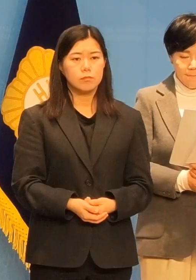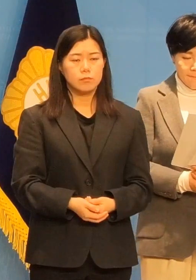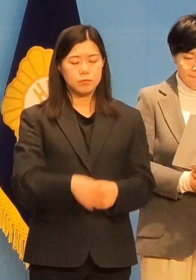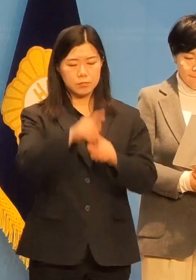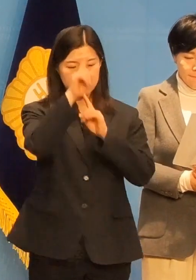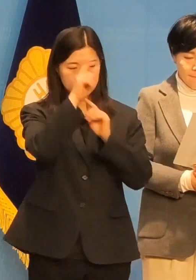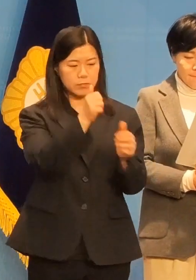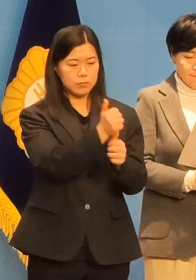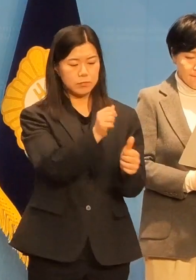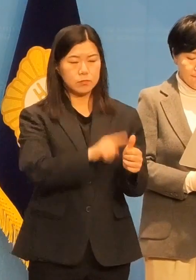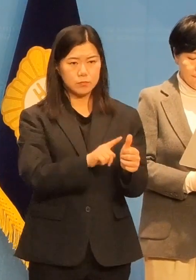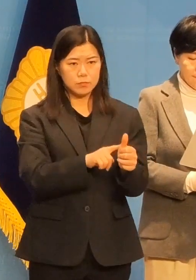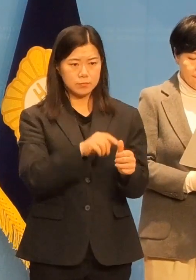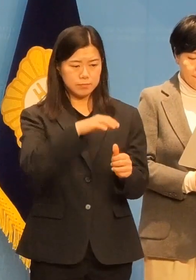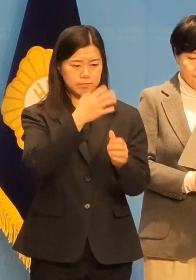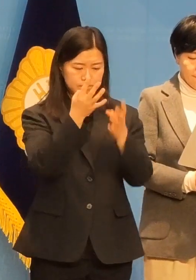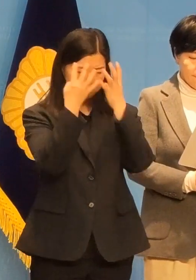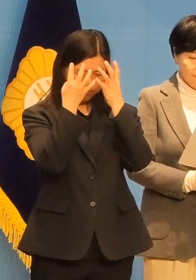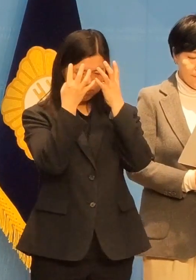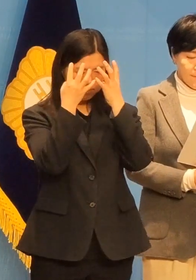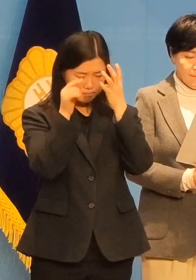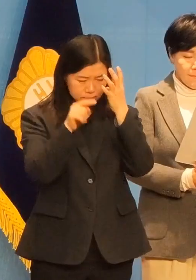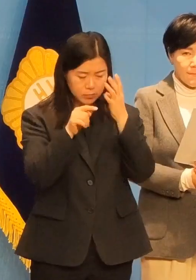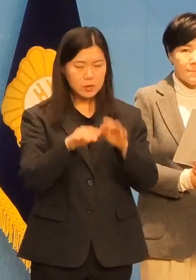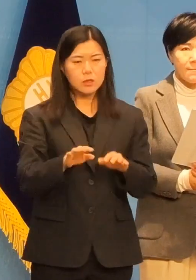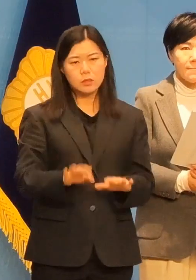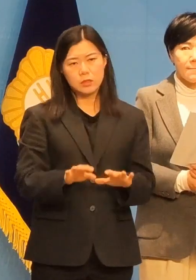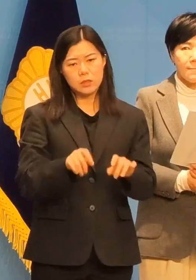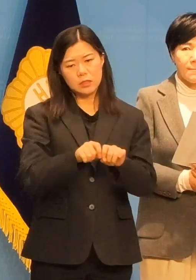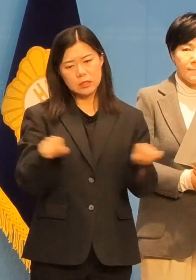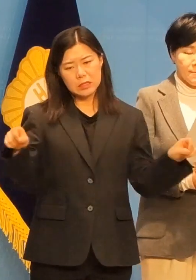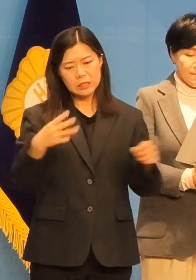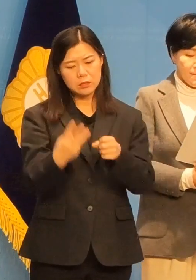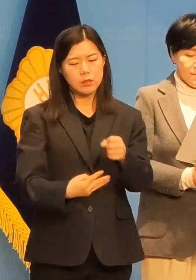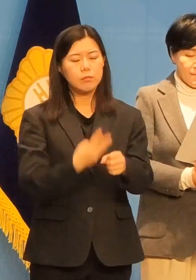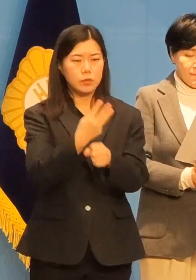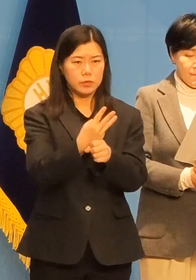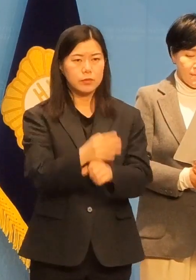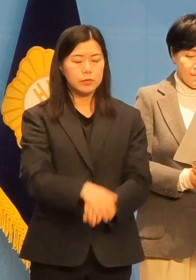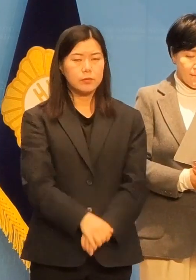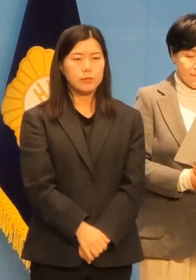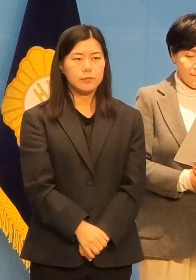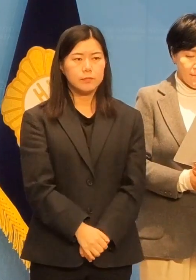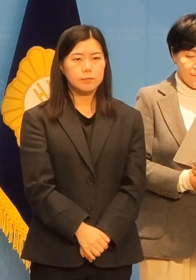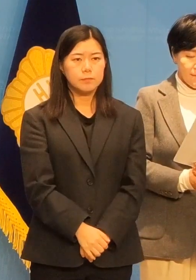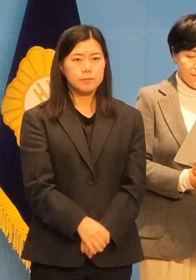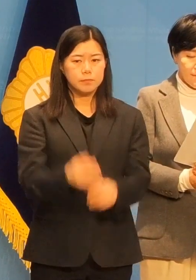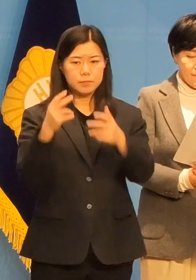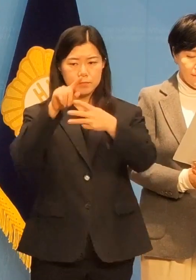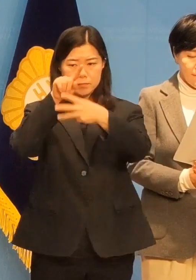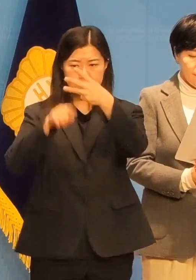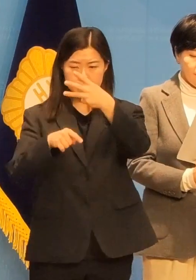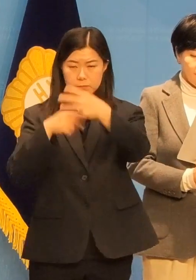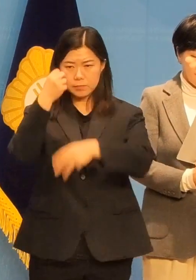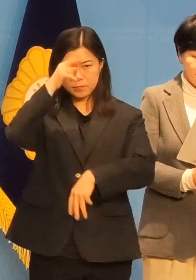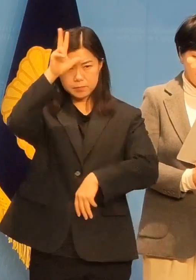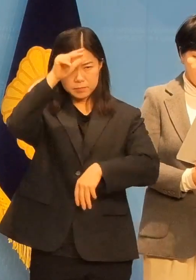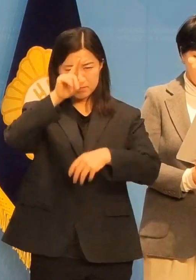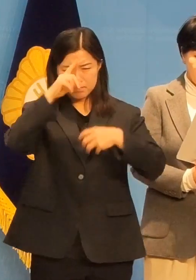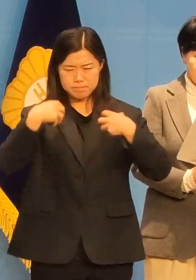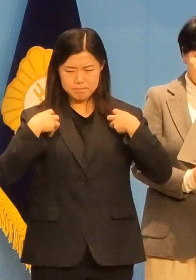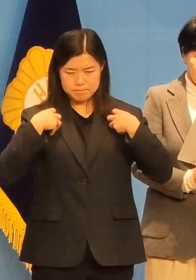이화영 부지사가 구속되어 수감당한 지 벌써 3년이 넘었습니다. 윤석열 검찰